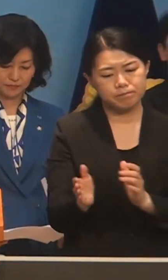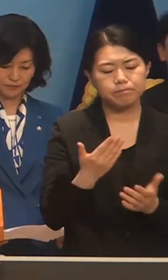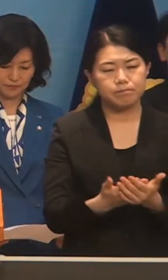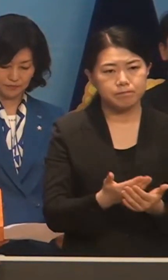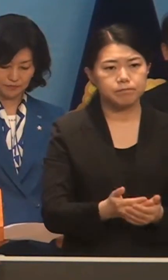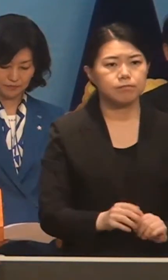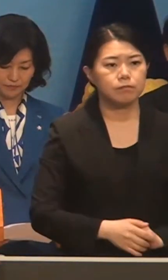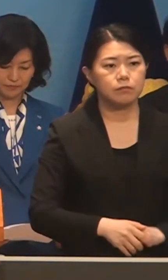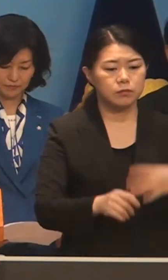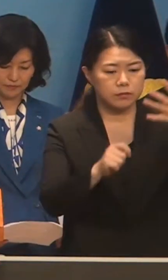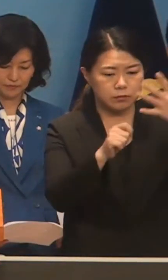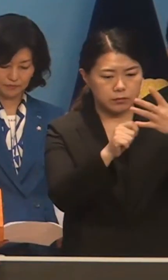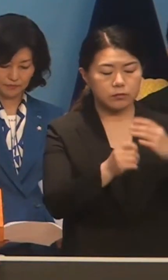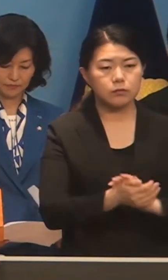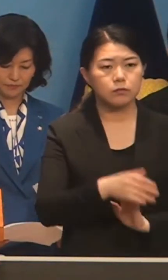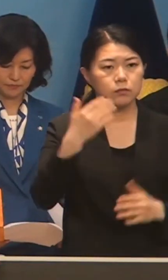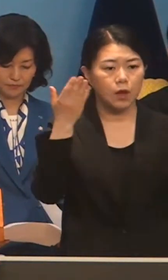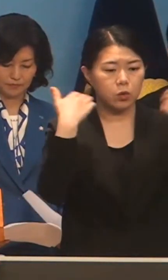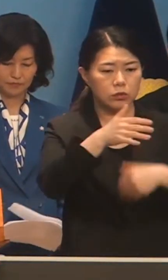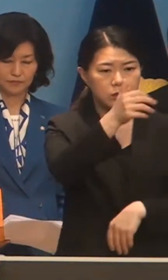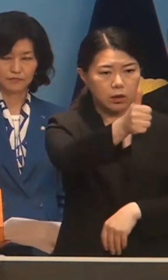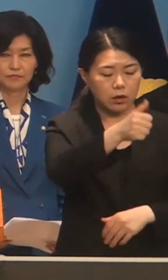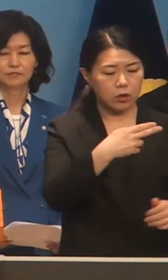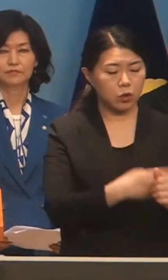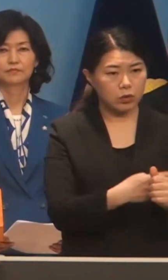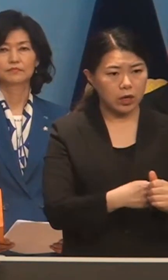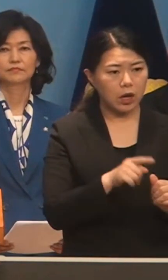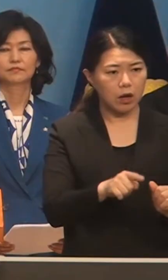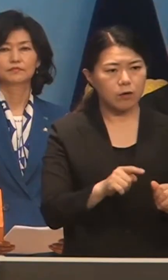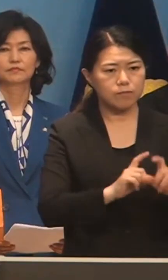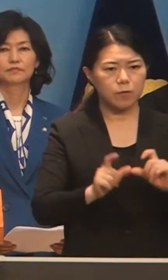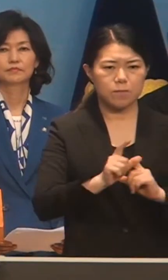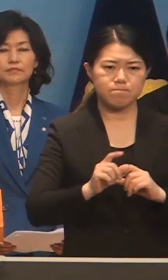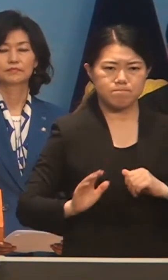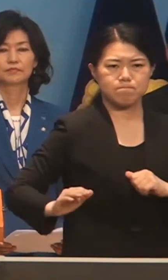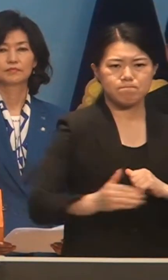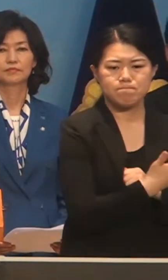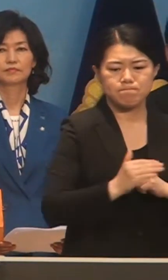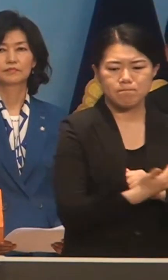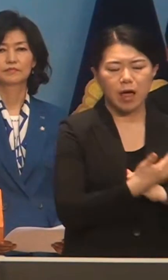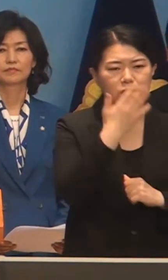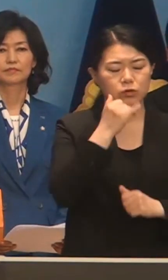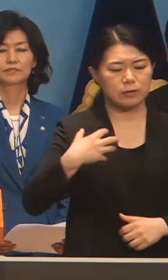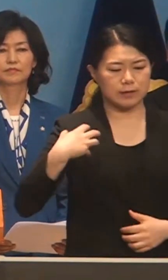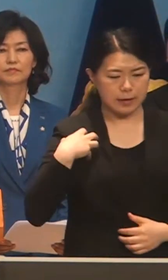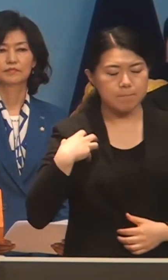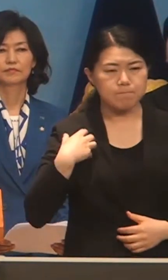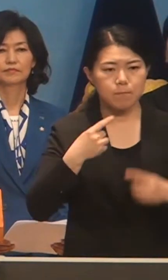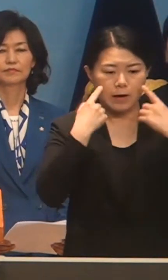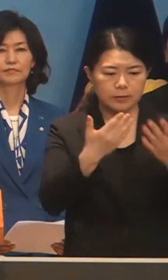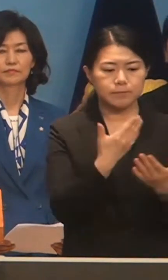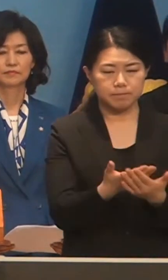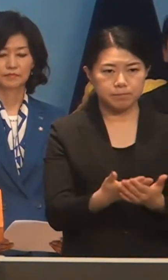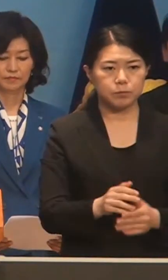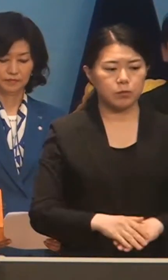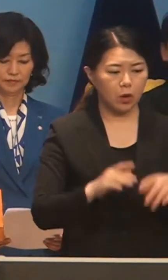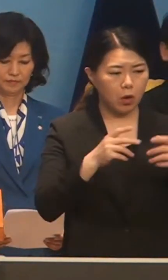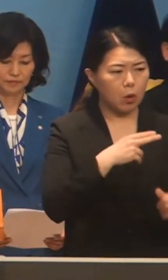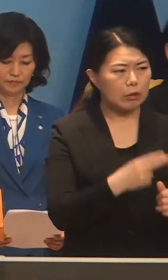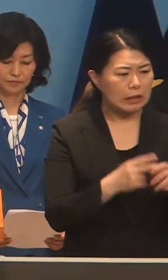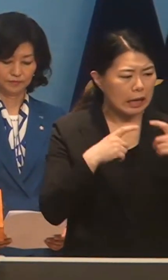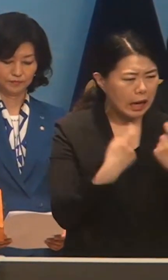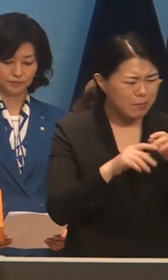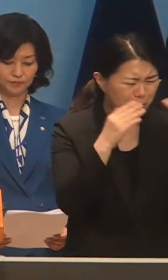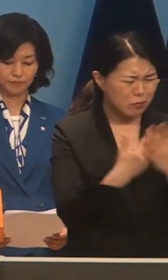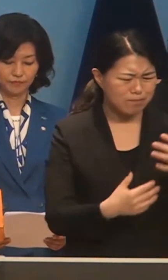주십시오. 넷째, 학교장이 교사를 두텁게 보호할 수 있는 책임을 명시해 주십시오. 교사 개인에게